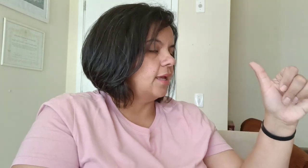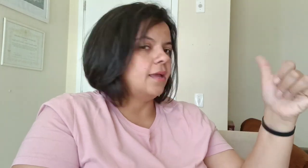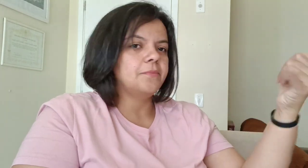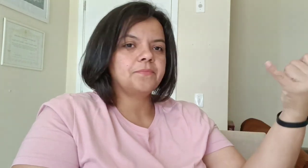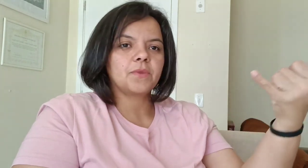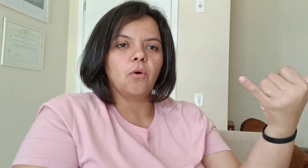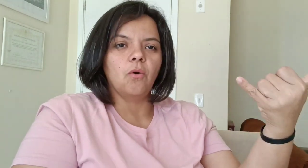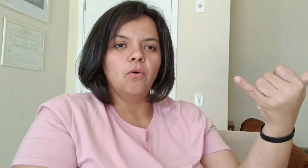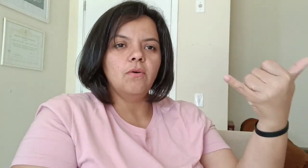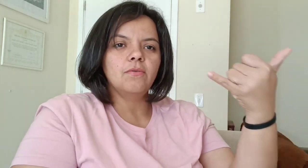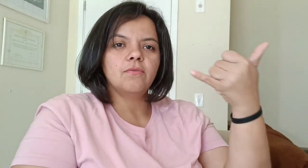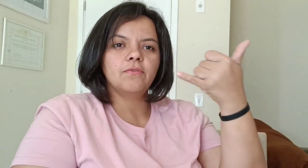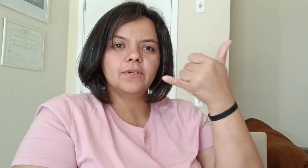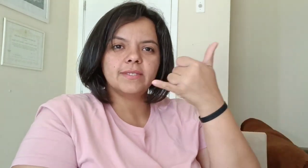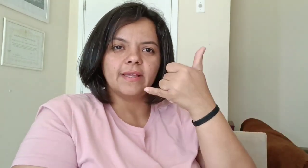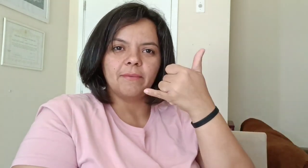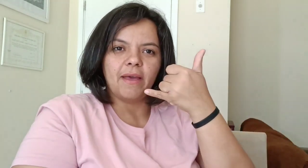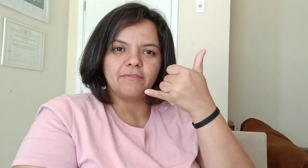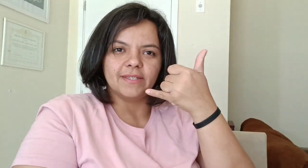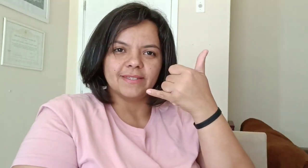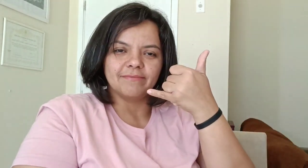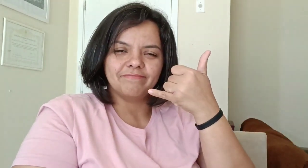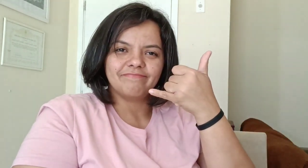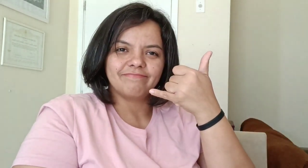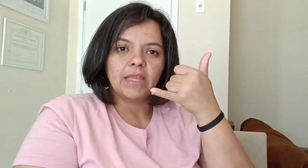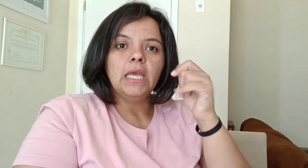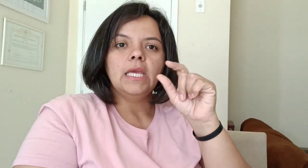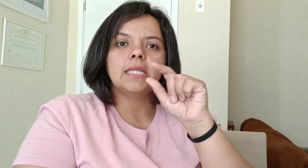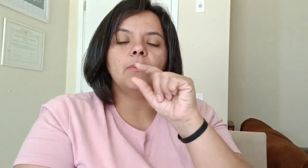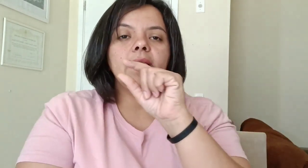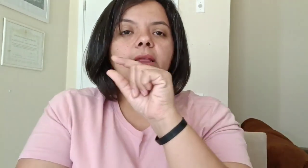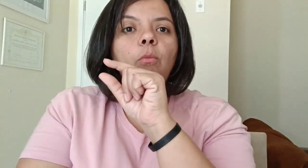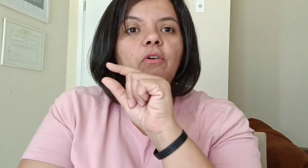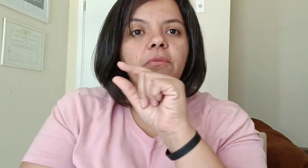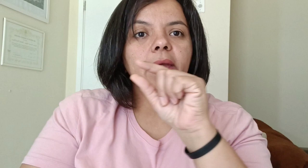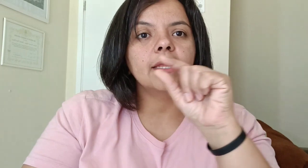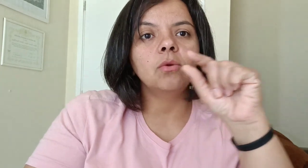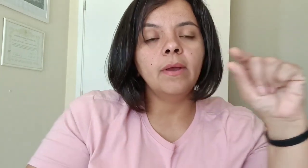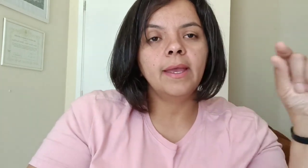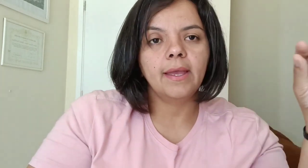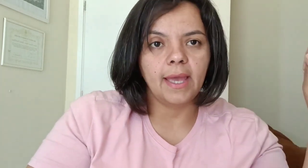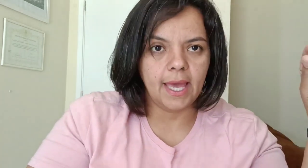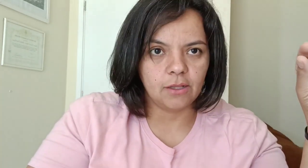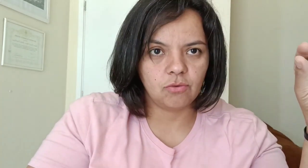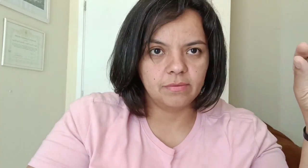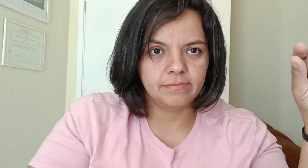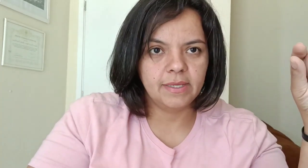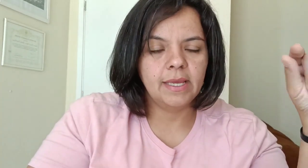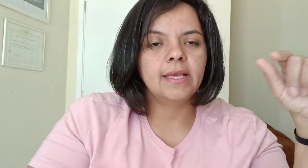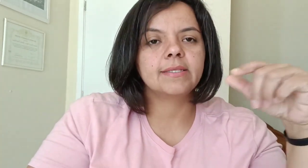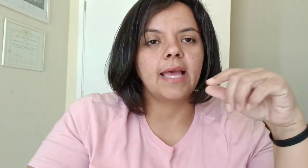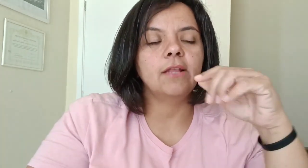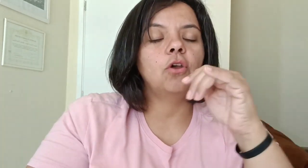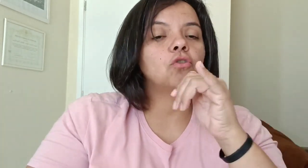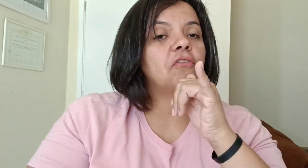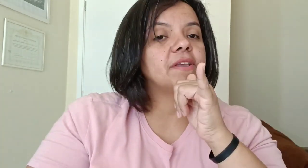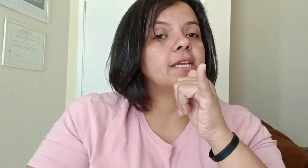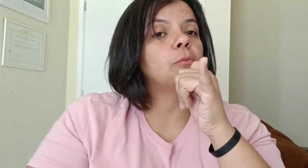você ou você me avisa. Então, ele tem um movimento reto, certo? Eu tô fazendo